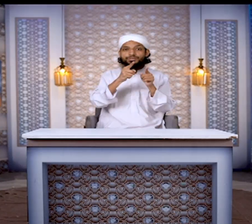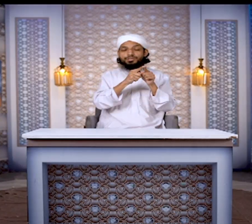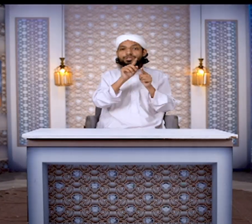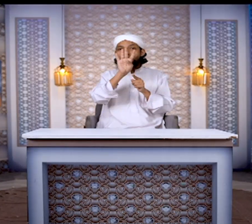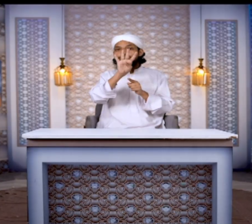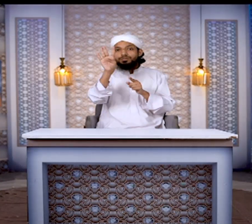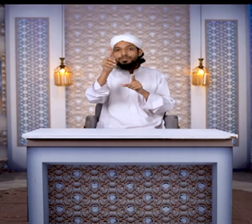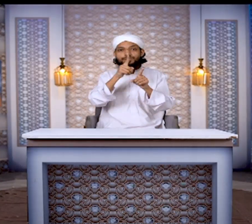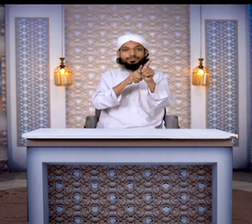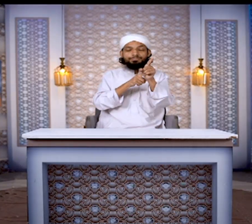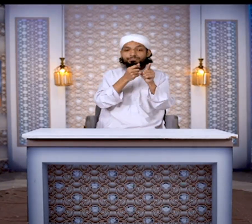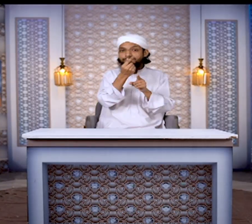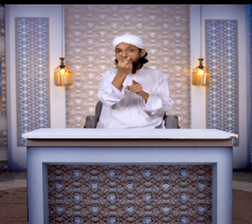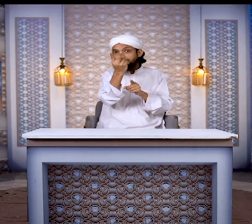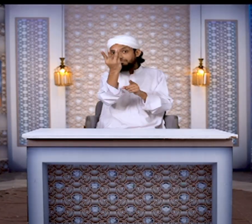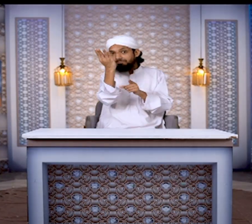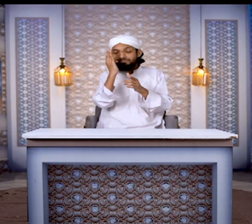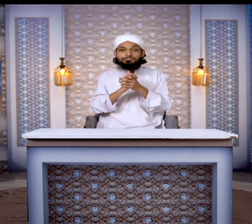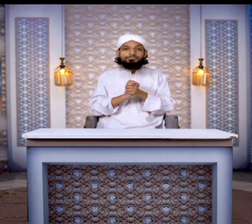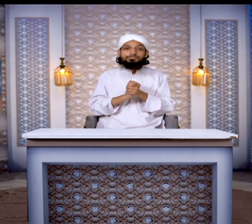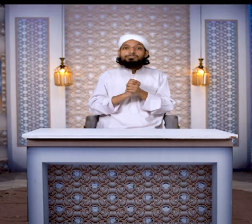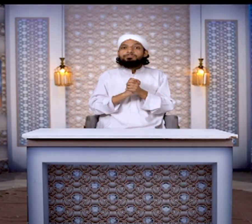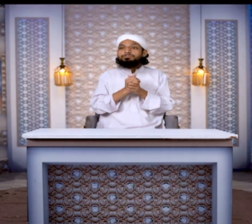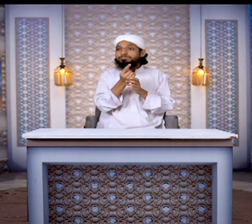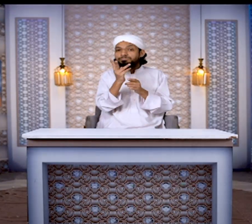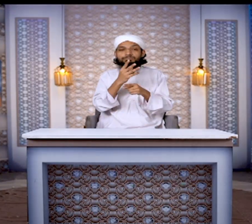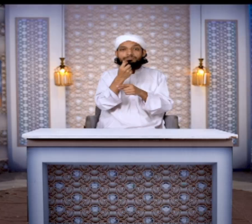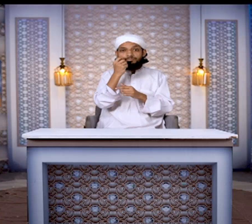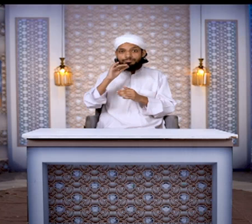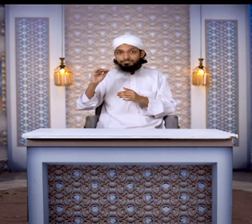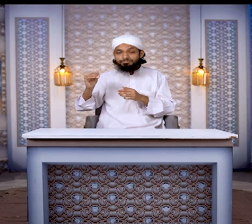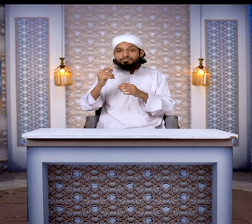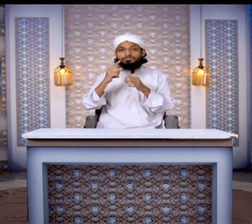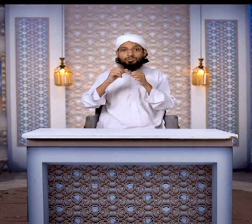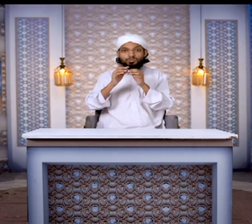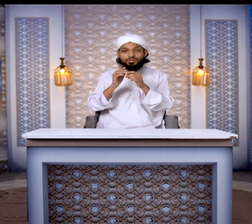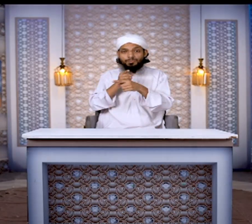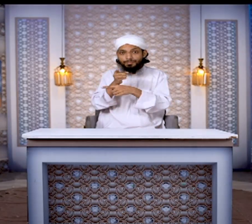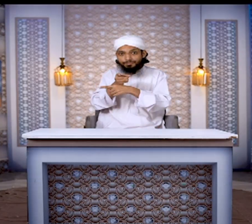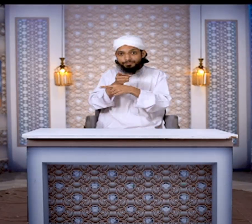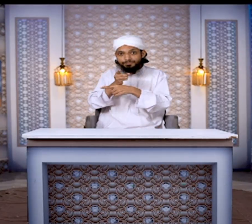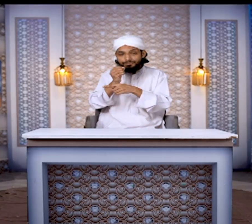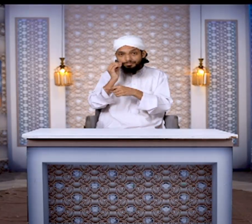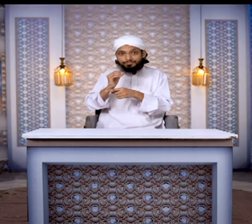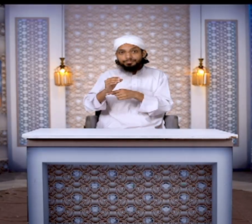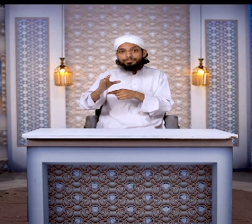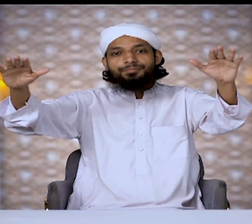میں کتنے سو نہیں کتنے ہزار طلبہ اعلیٰ حضرت رحمۃ اللہ علیہ کے علوم کی روشنی سے فیضیاب ہوئے تھے۔ ان کا